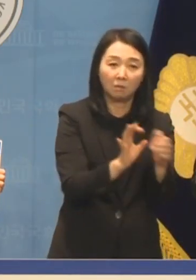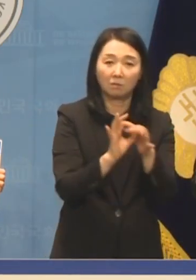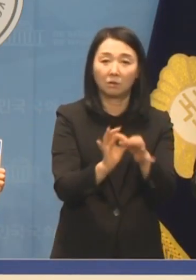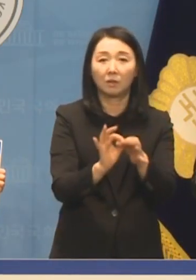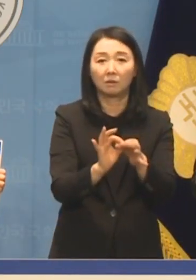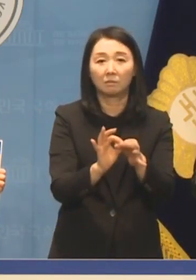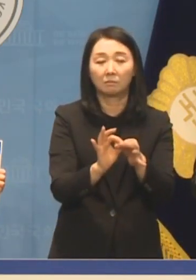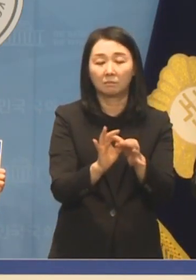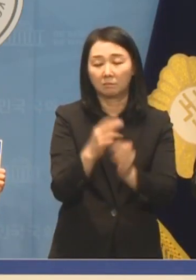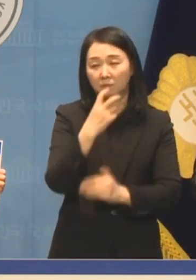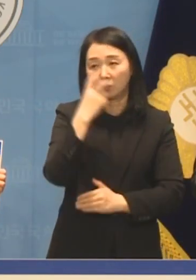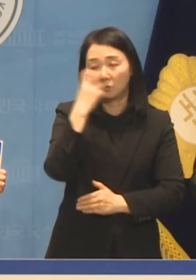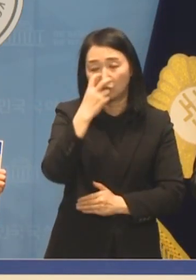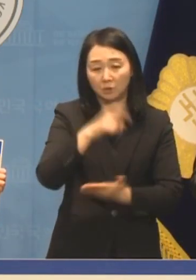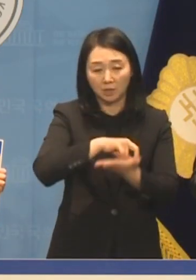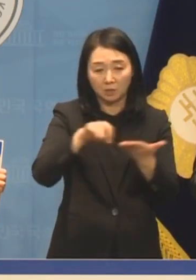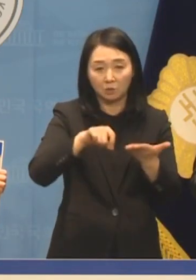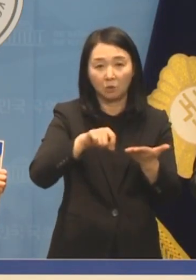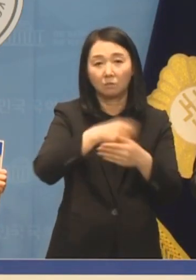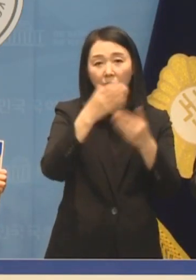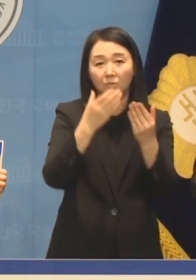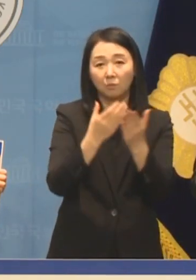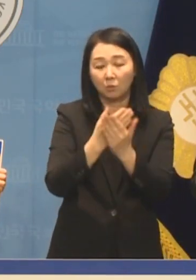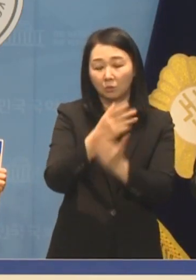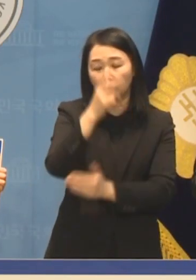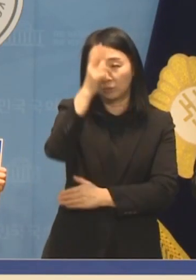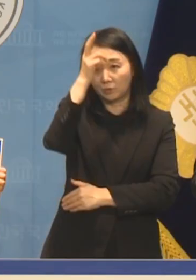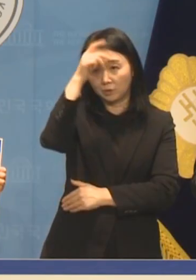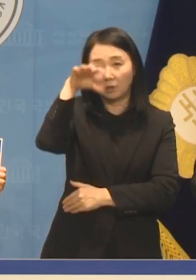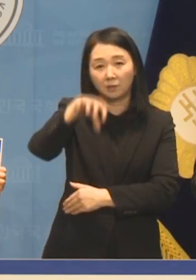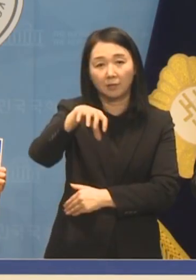관련한 수사 기록을 경찰에